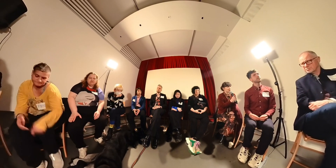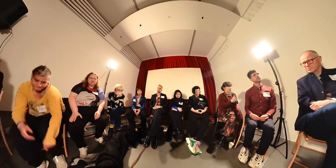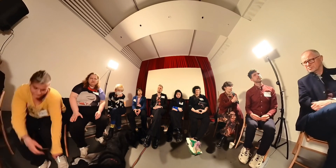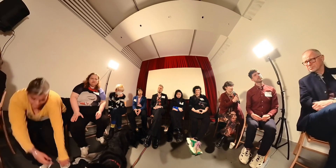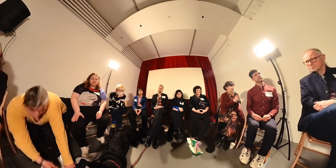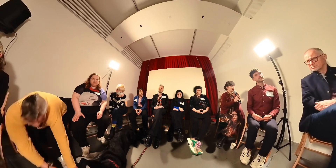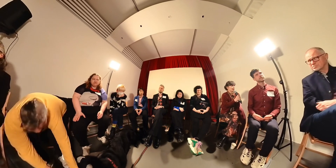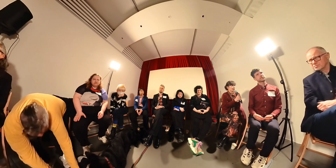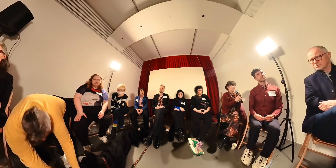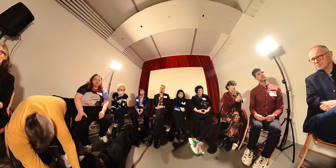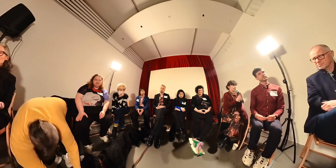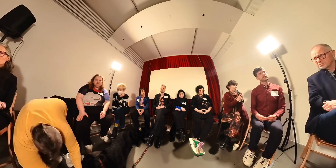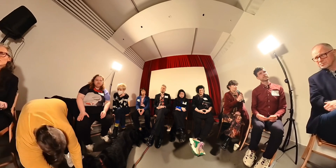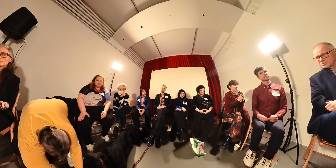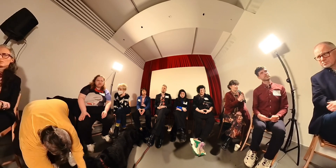takových situacích